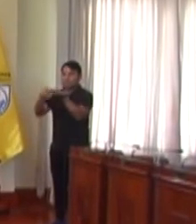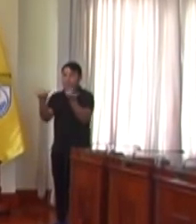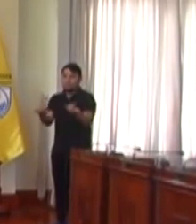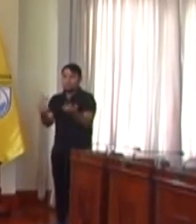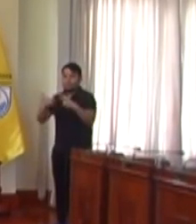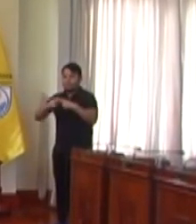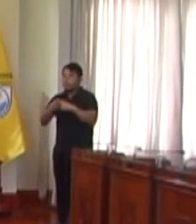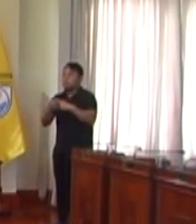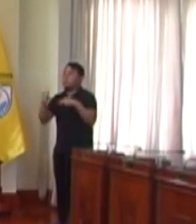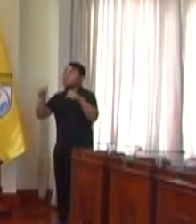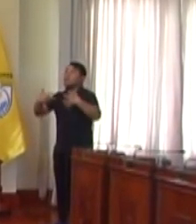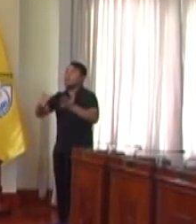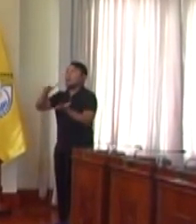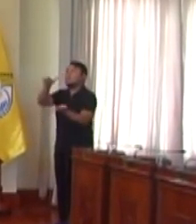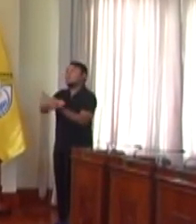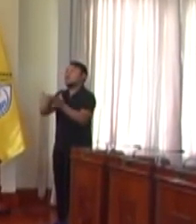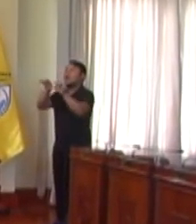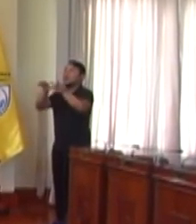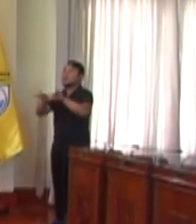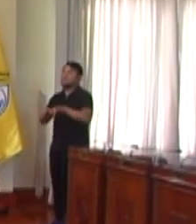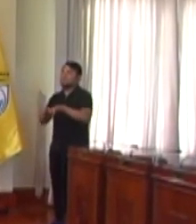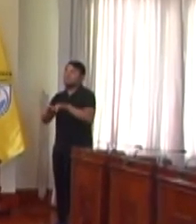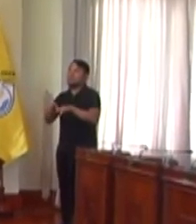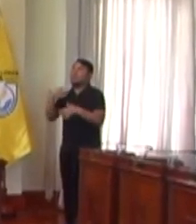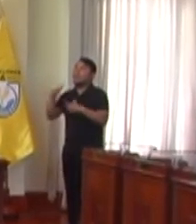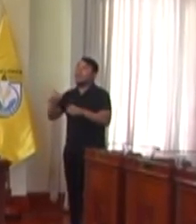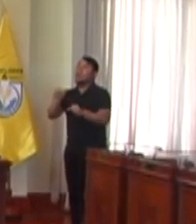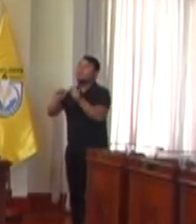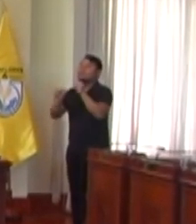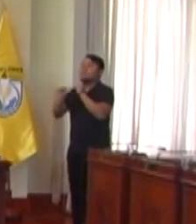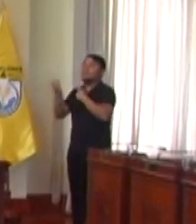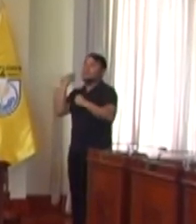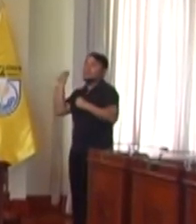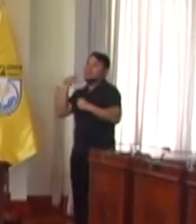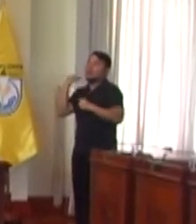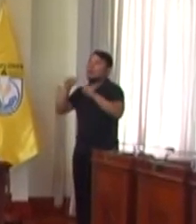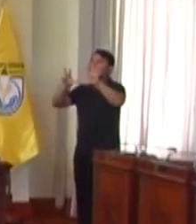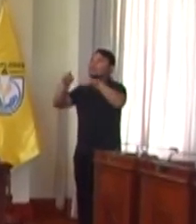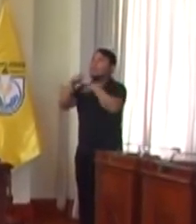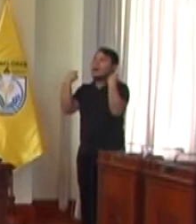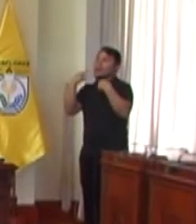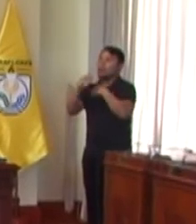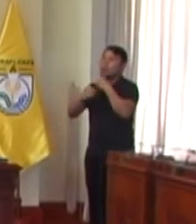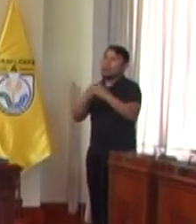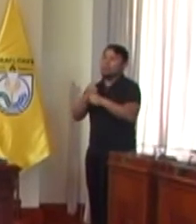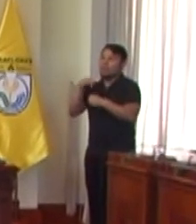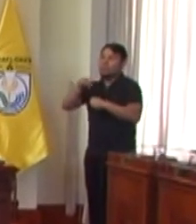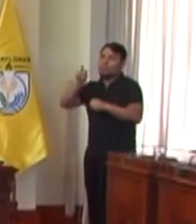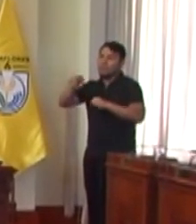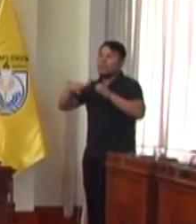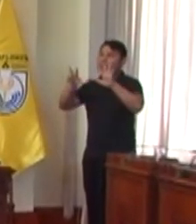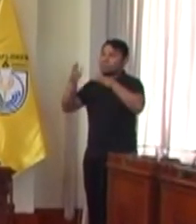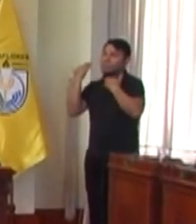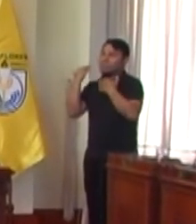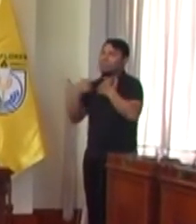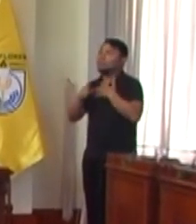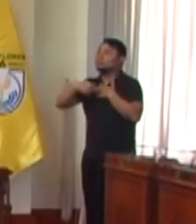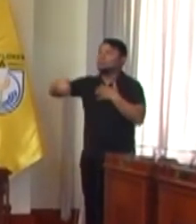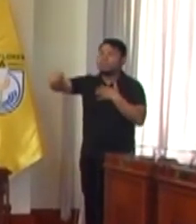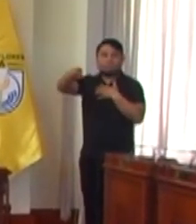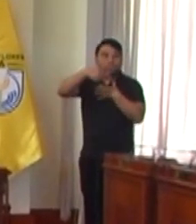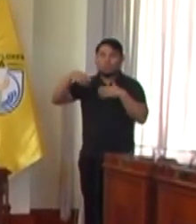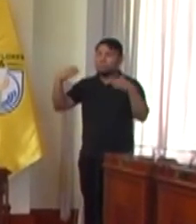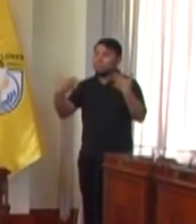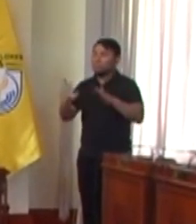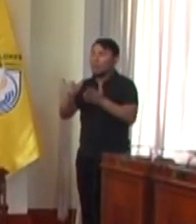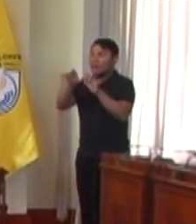que es la aprobación del acta de la sesión ordinaria de fecha 8 de marzo del 2018. Todos los miembros del Consejo han recibido